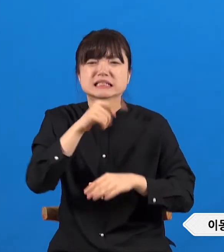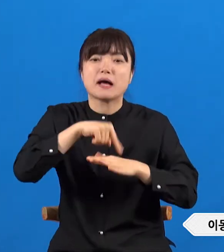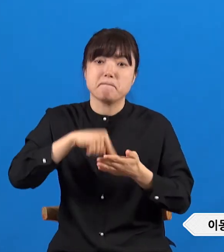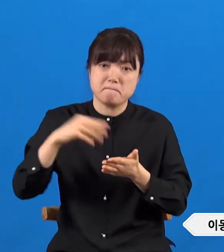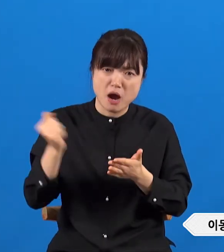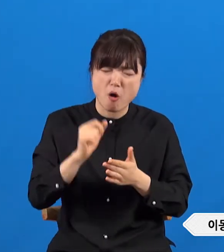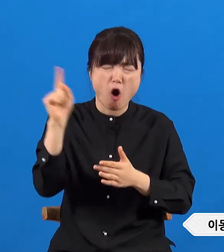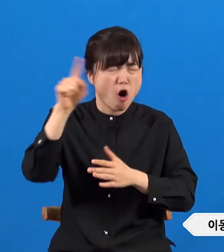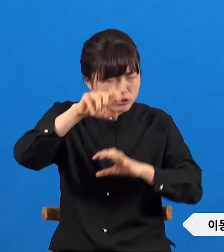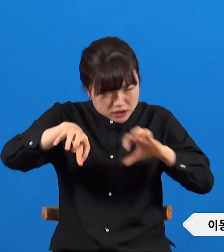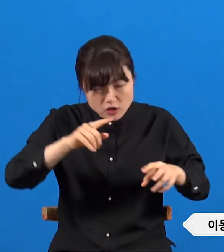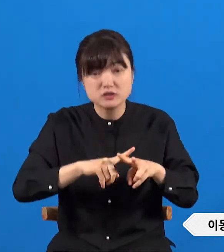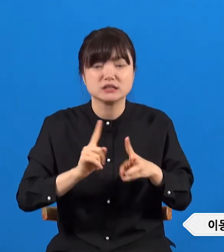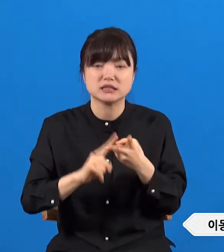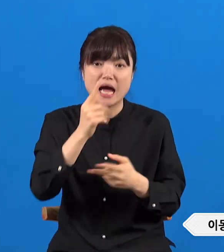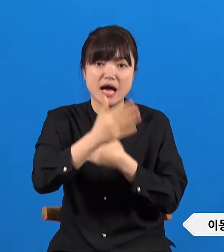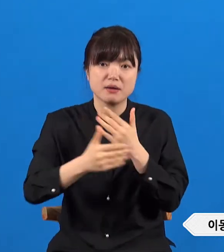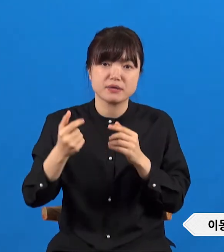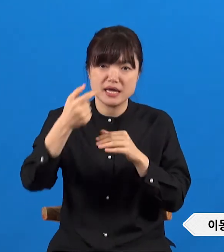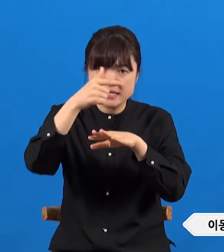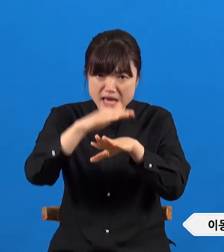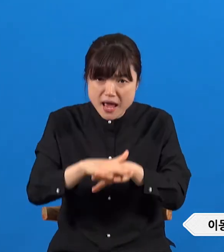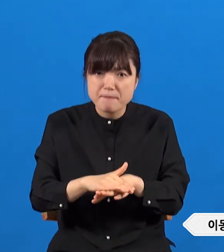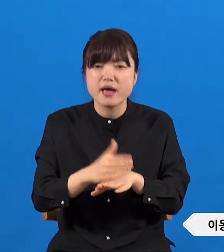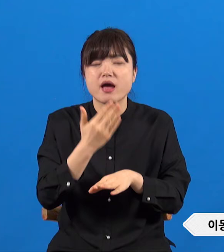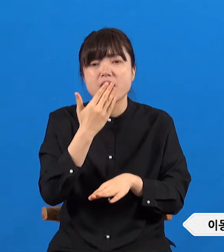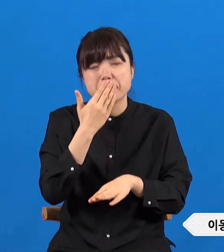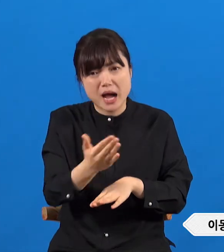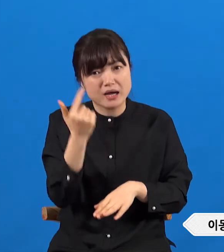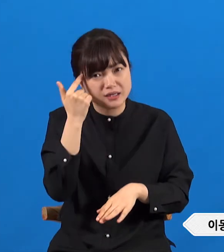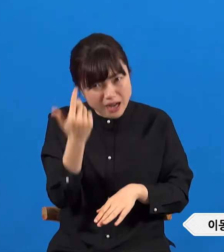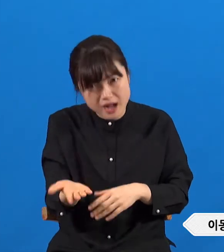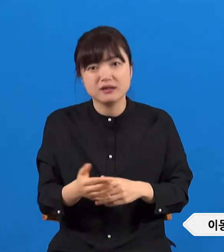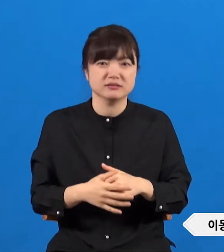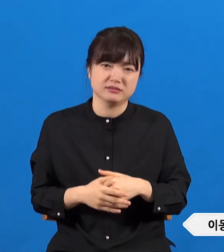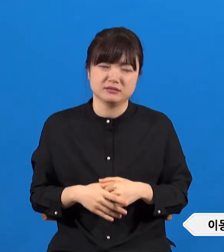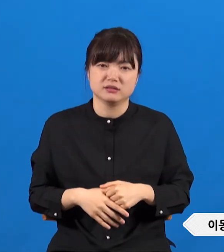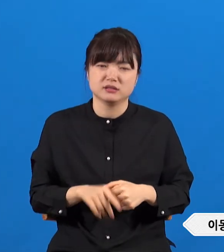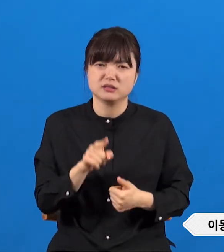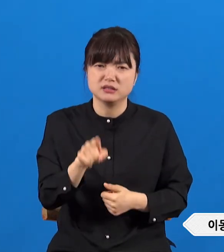마음으로 어디서든 하나님께 나아올 수가 있느냐는 것입니다.